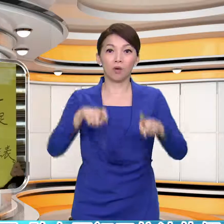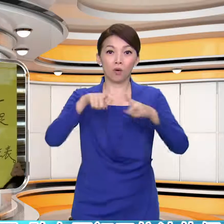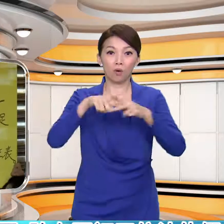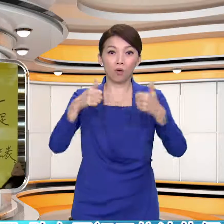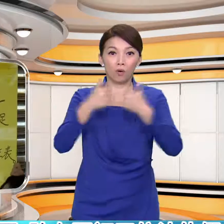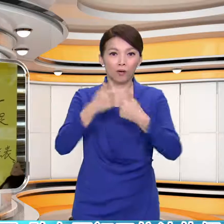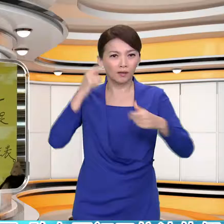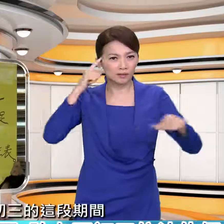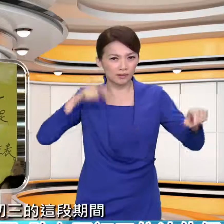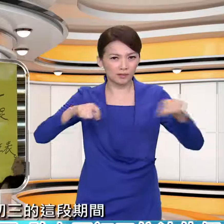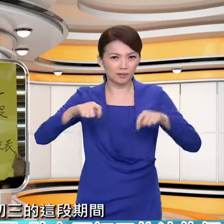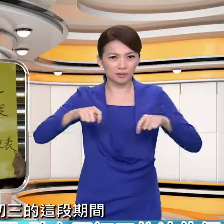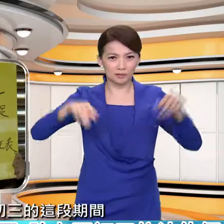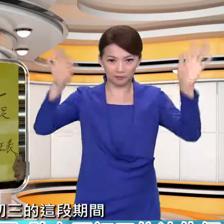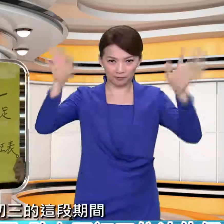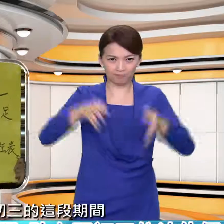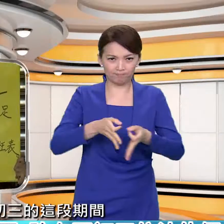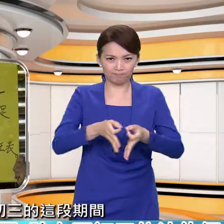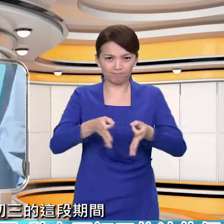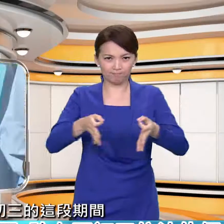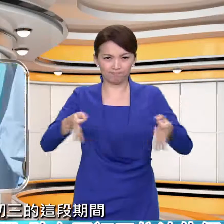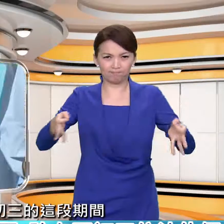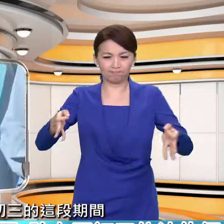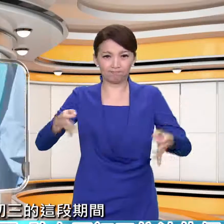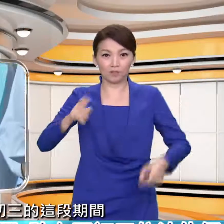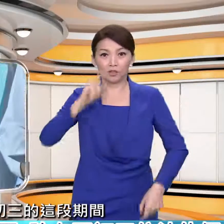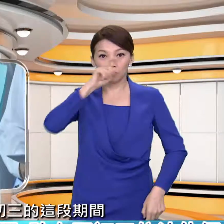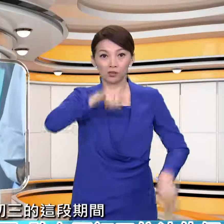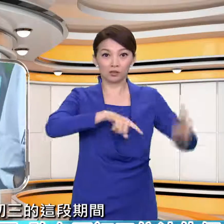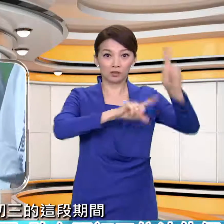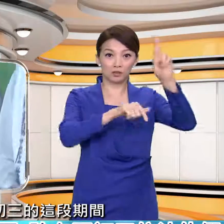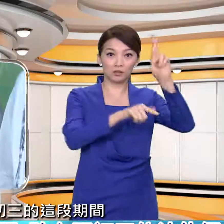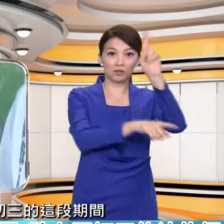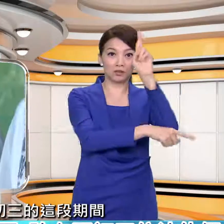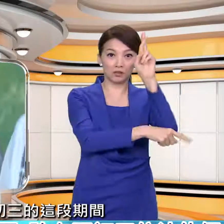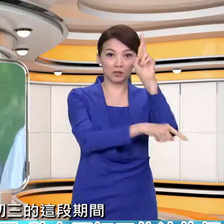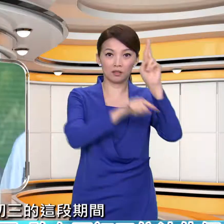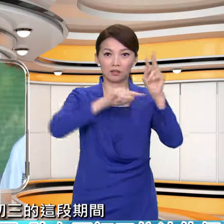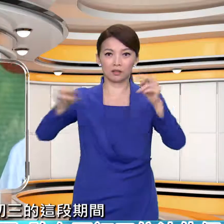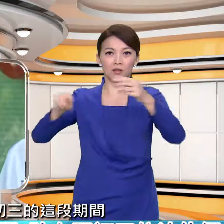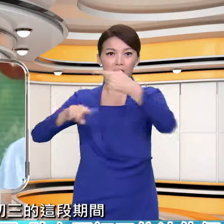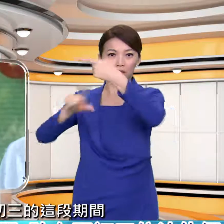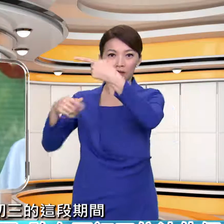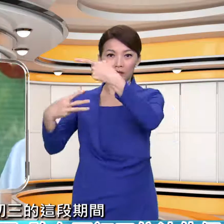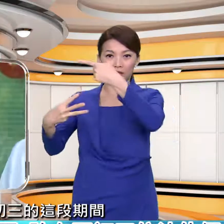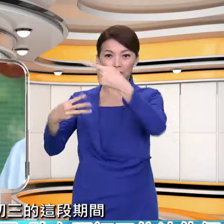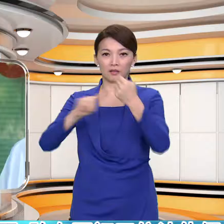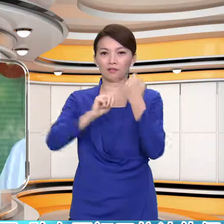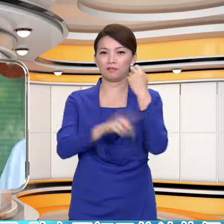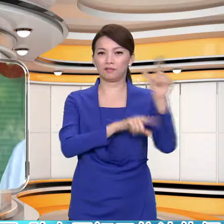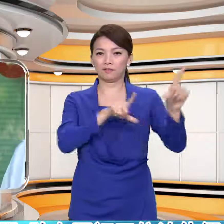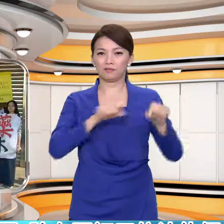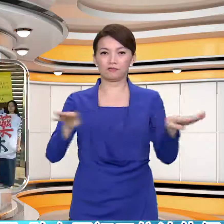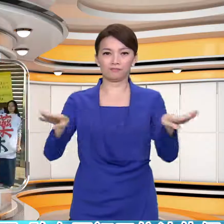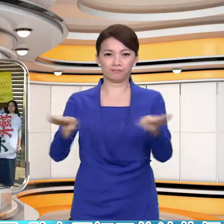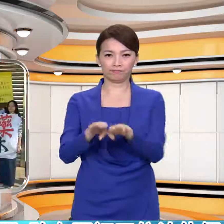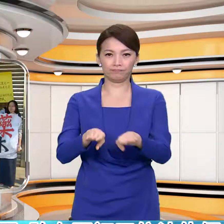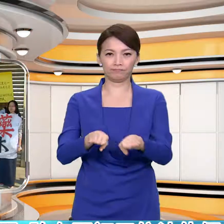连署活动，将在春节除夕到初三的这一个期间发动依法休